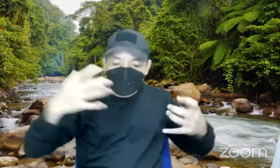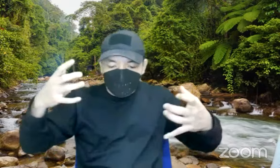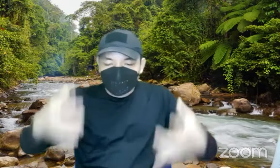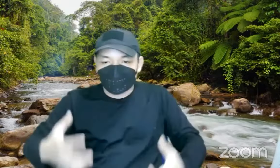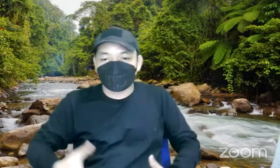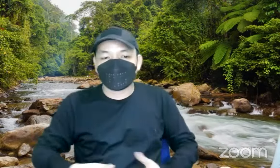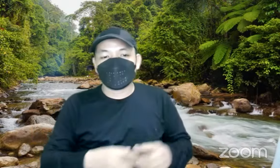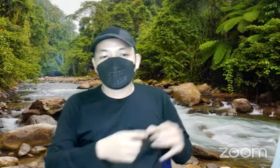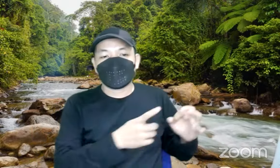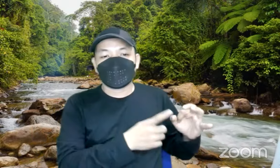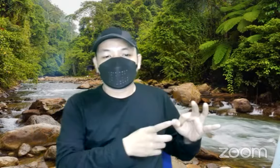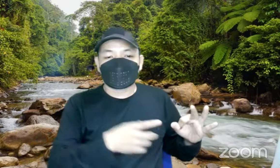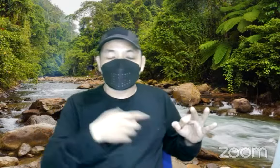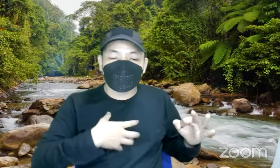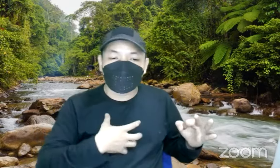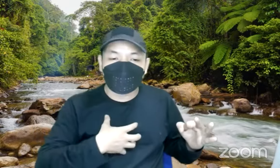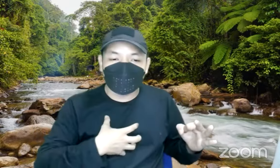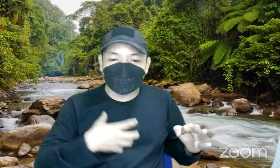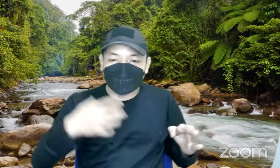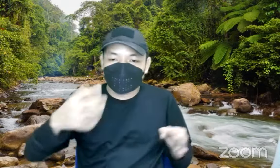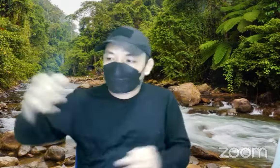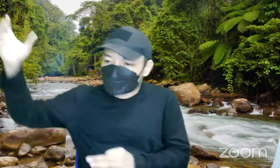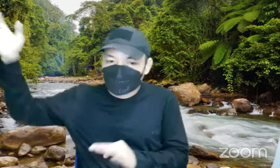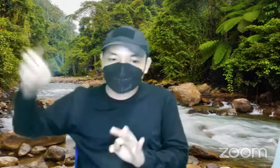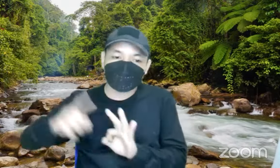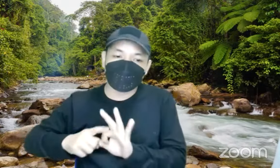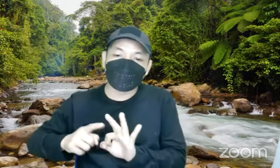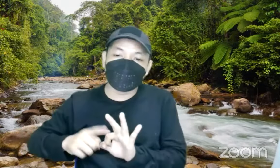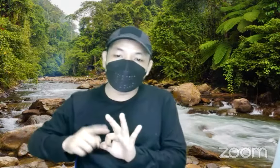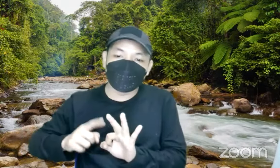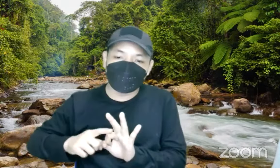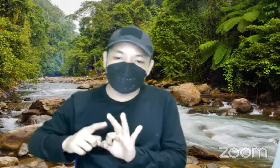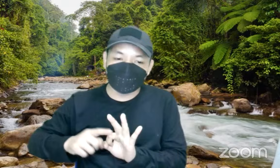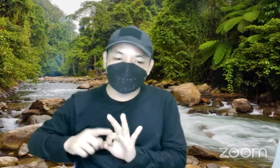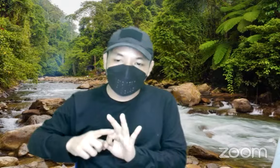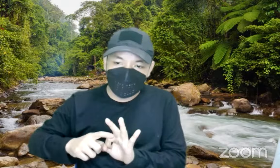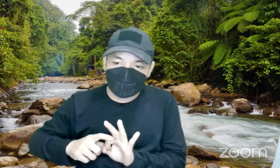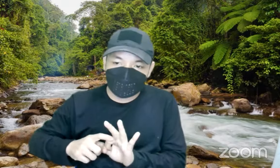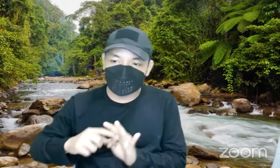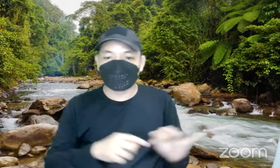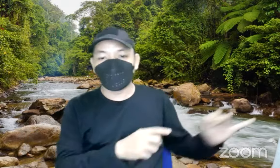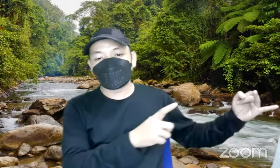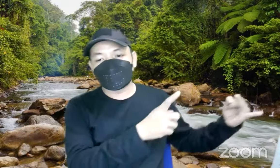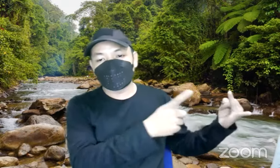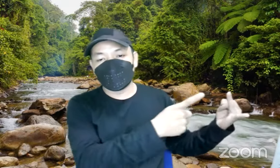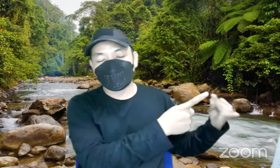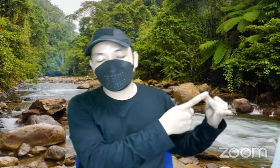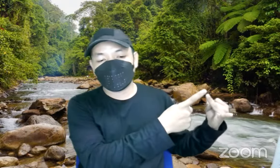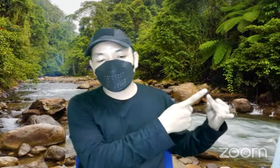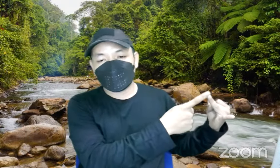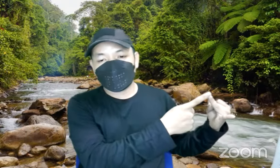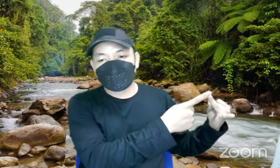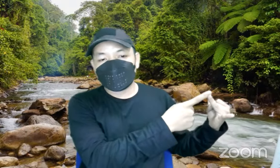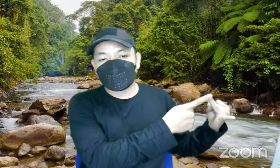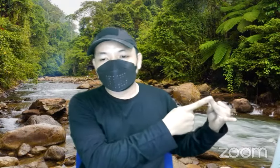မြင်တော့ကျွန်တော်တို့မုန်ရမယ့်နေရာမှာမုန်တဲ့လူပြောင်းသွားပါပြီနော်နောက်တစ်ချက်ကပြည်သူတွေဘယ်